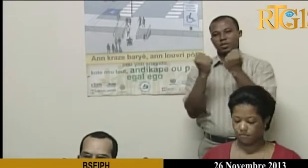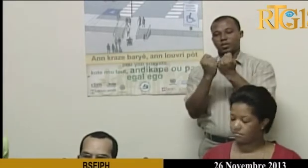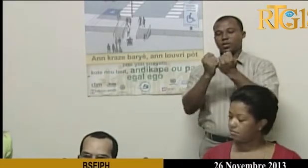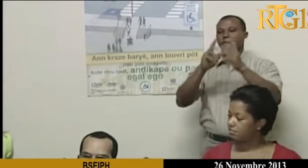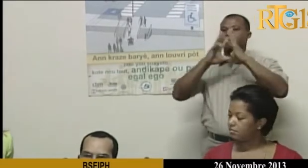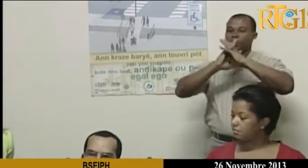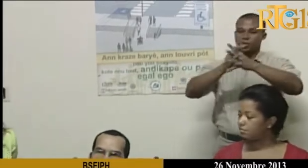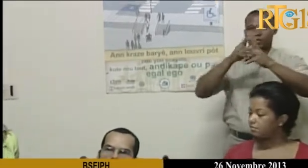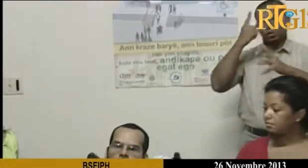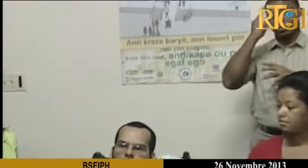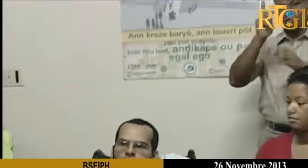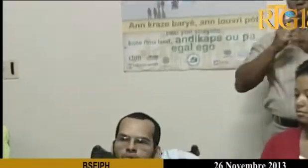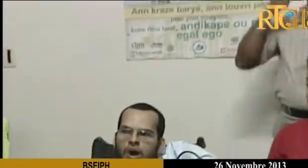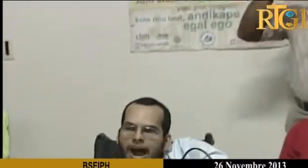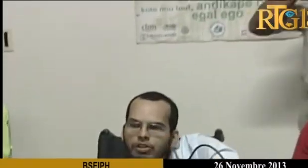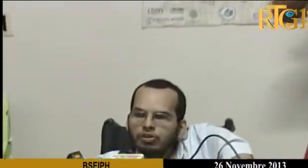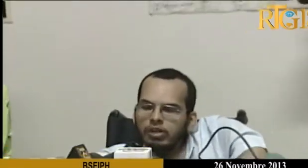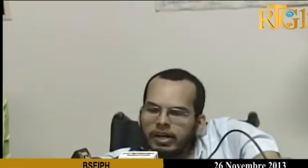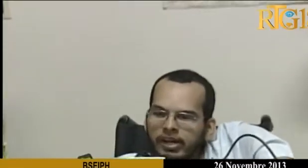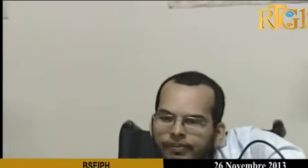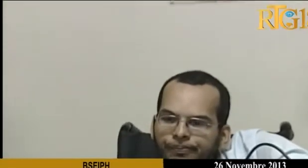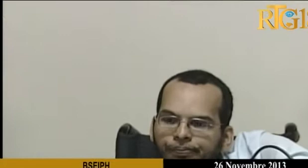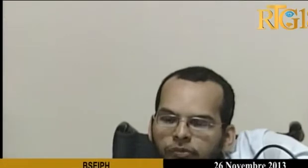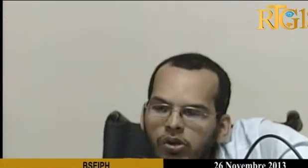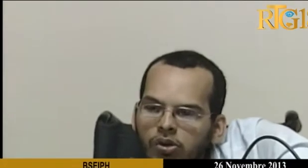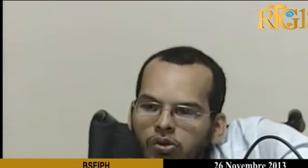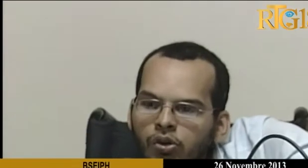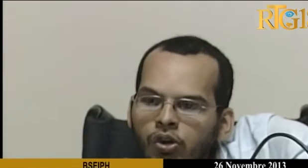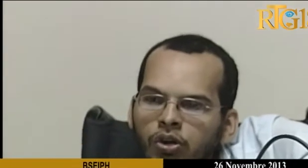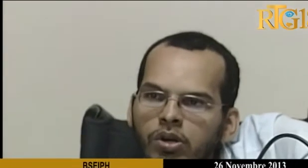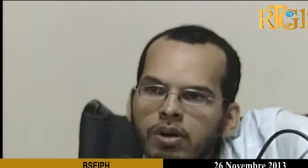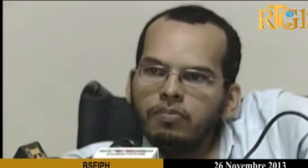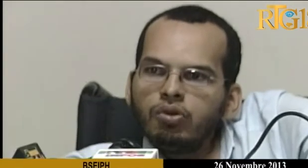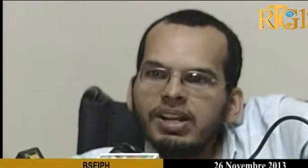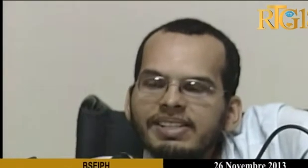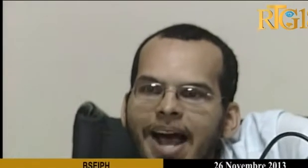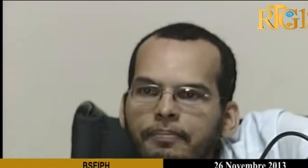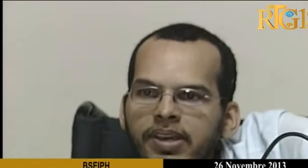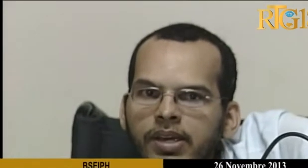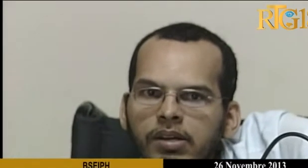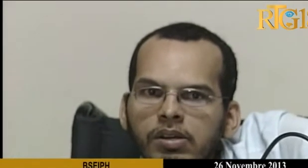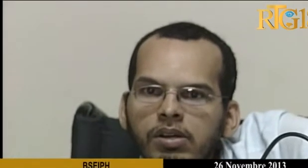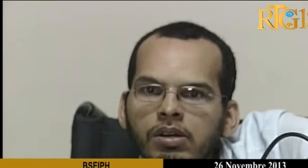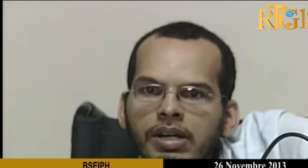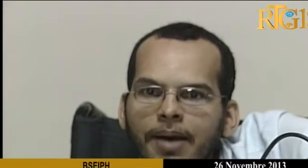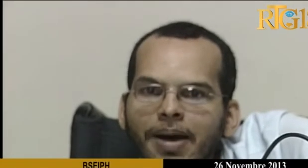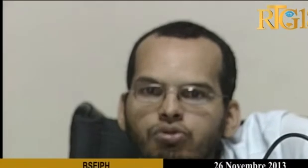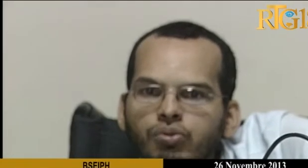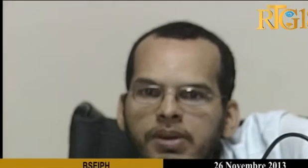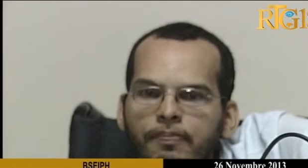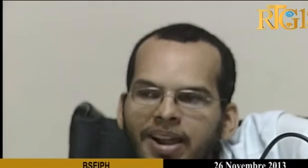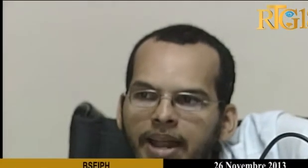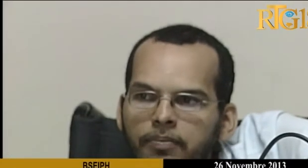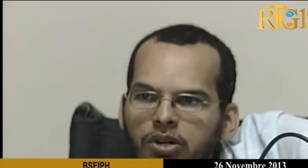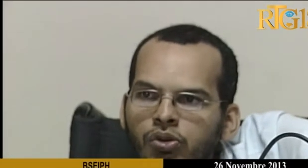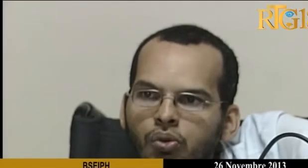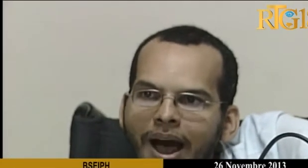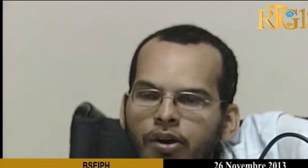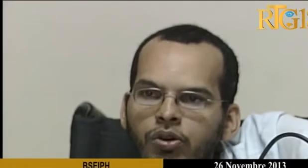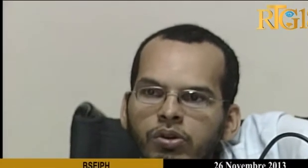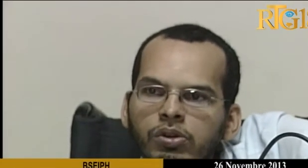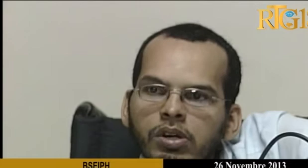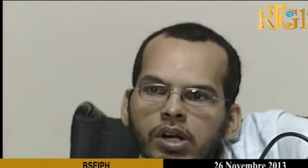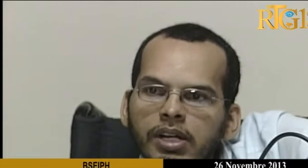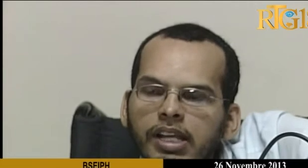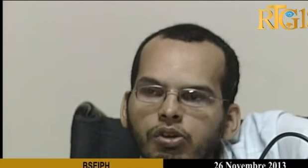intégration mon handicapé pour assurer que mon handicapé capable de jouir pleinement de